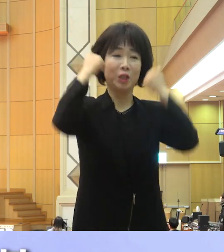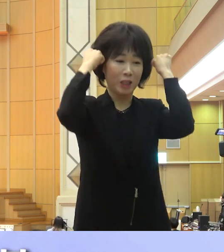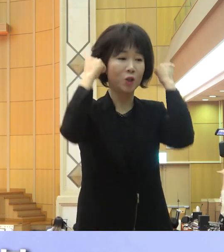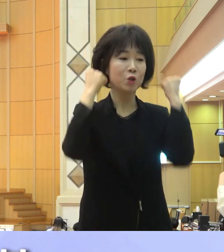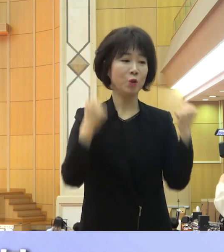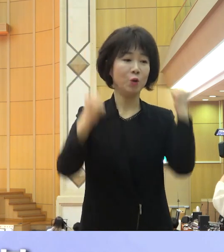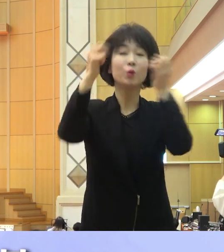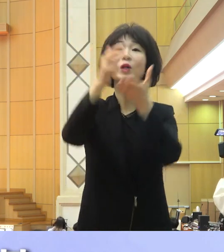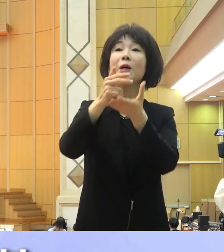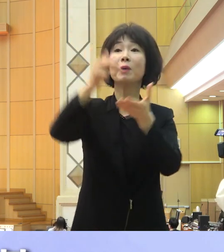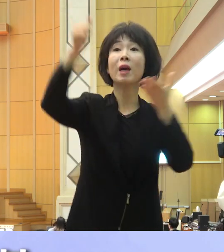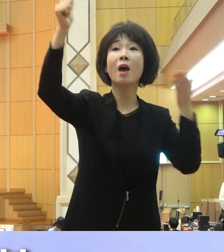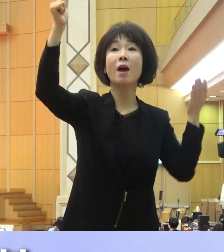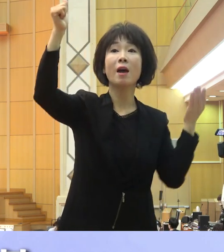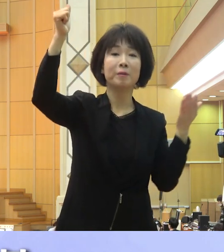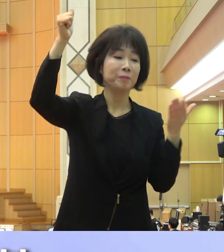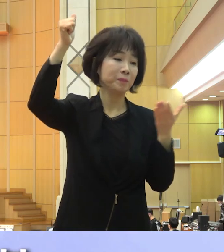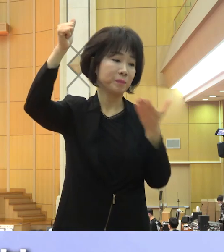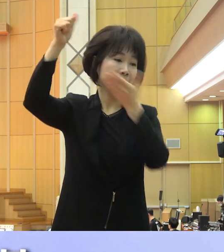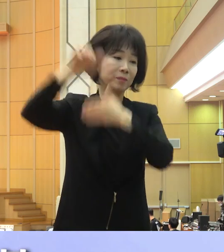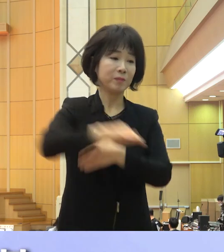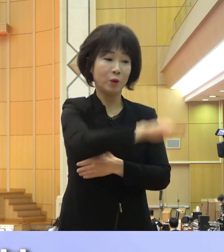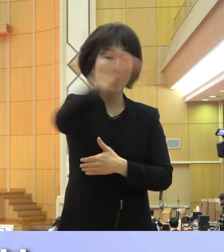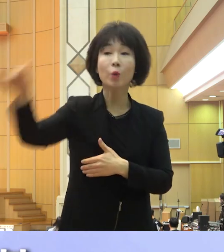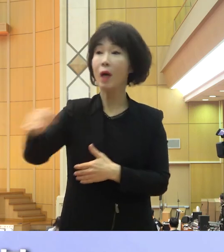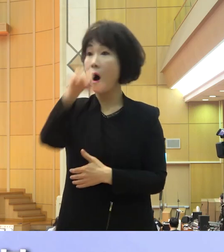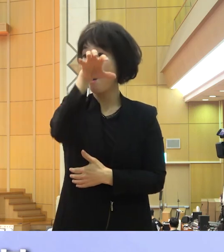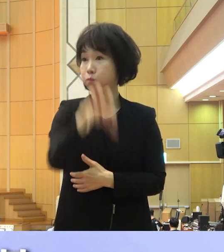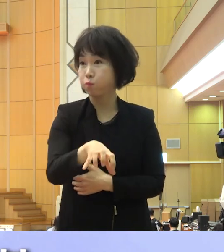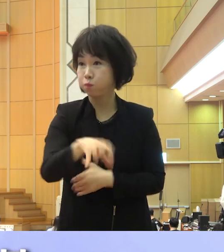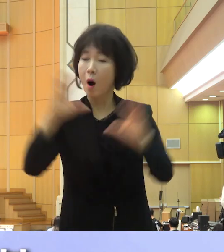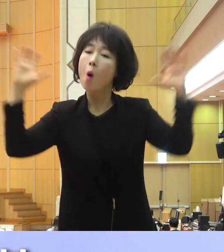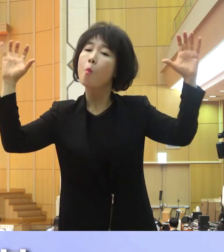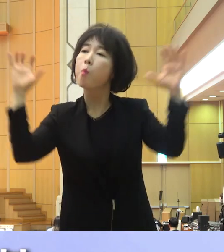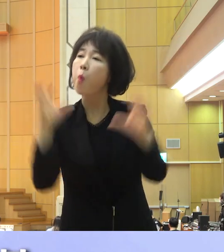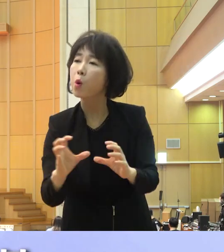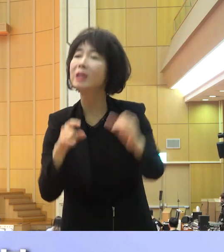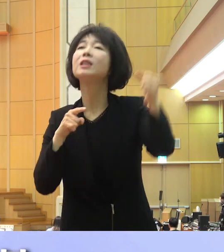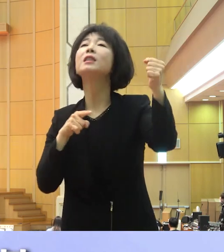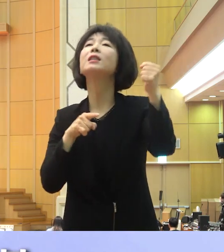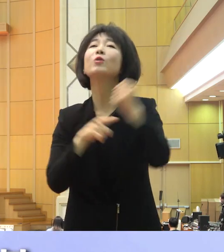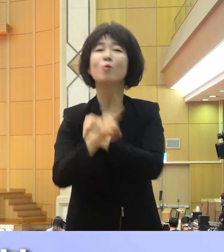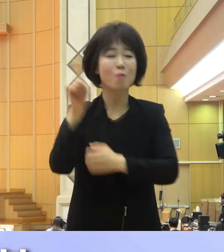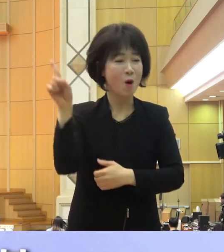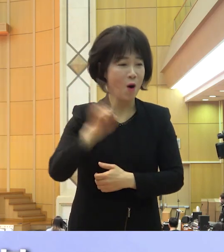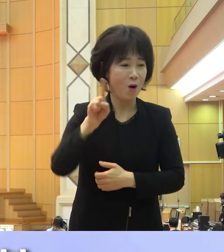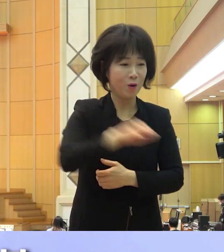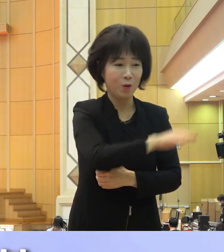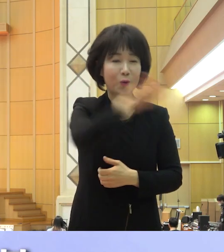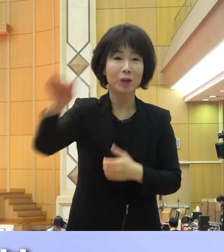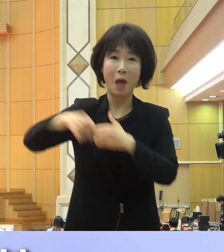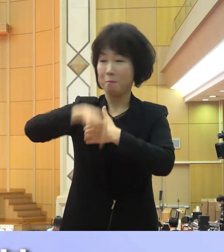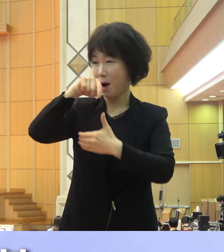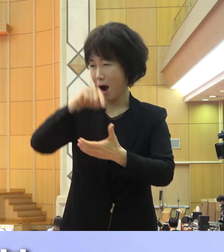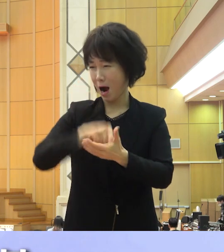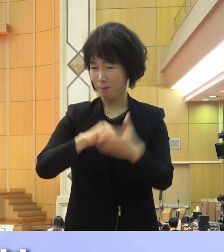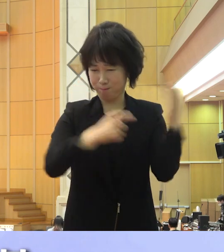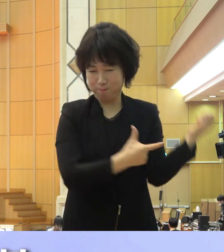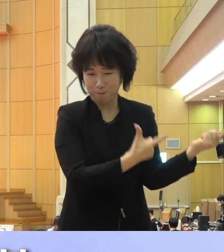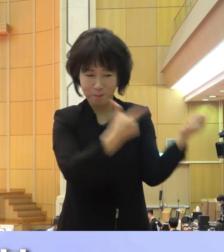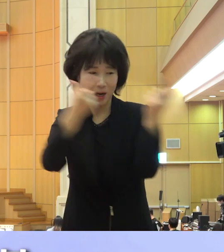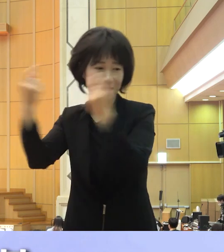높이 계신 주님께 우리 여기 모인 이유, 우리 마음